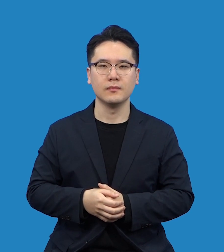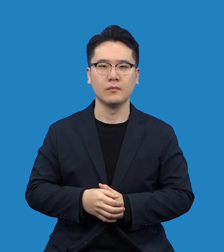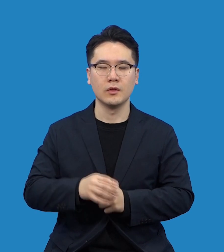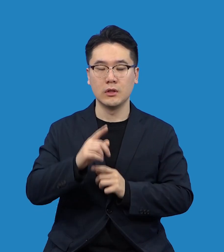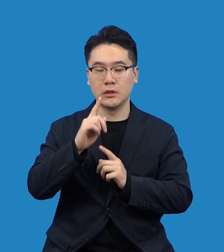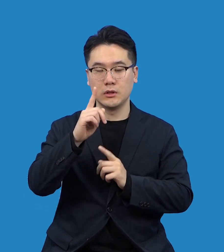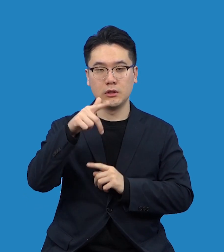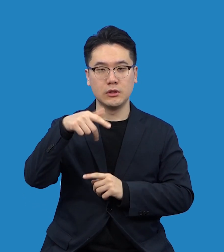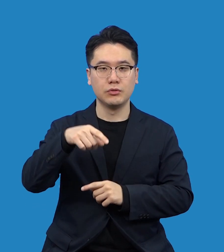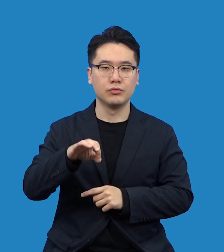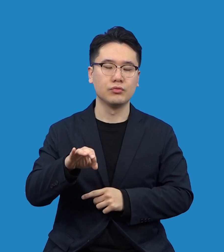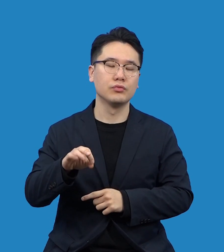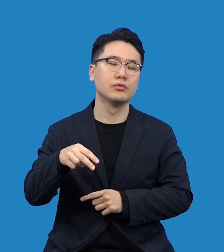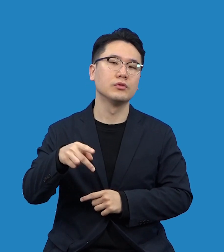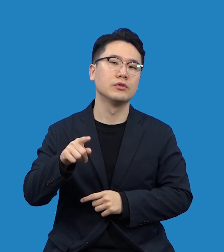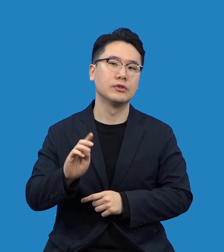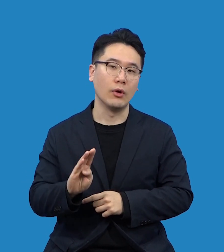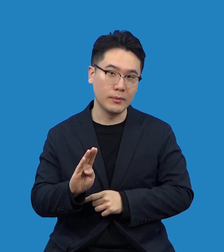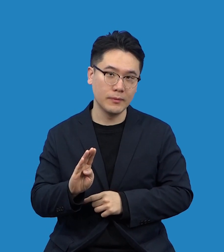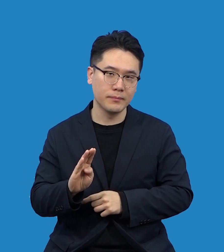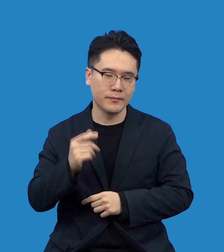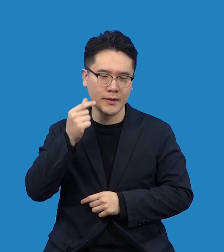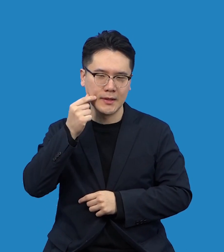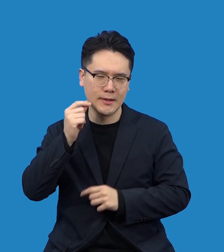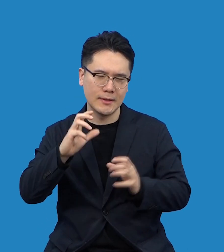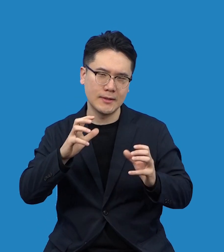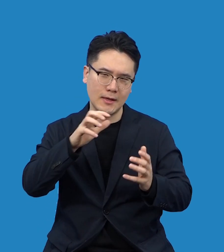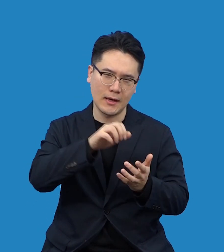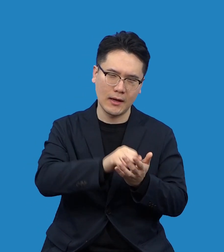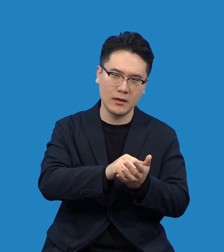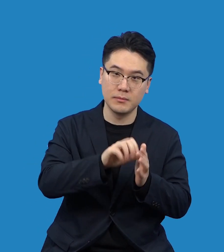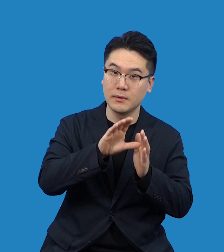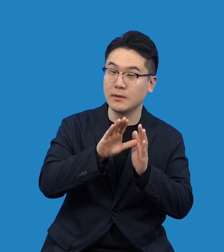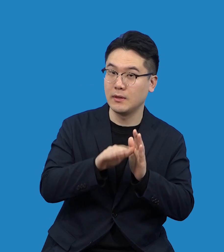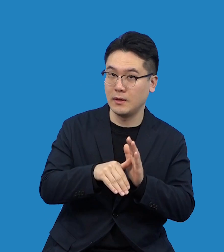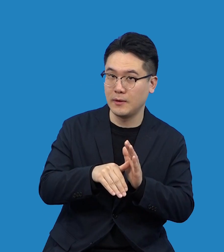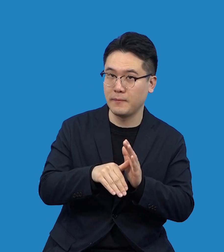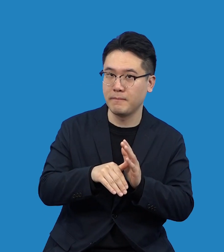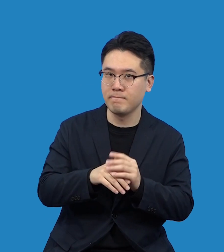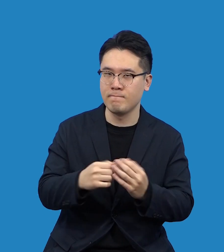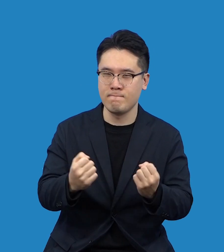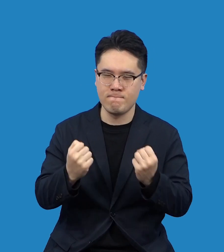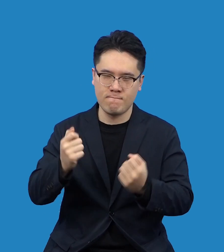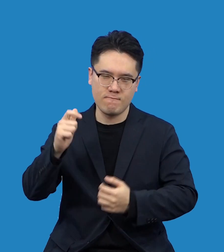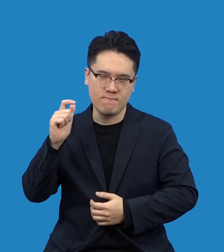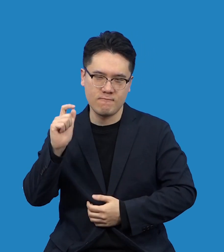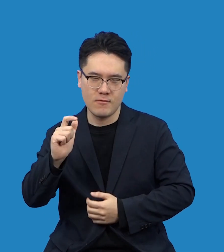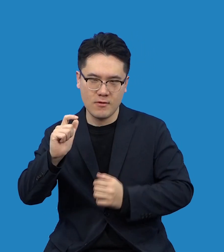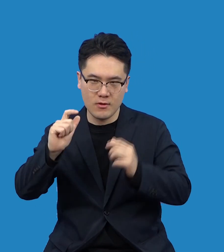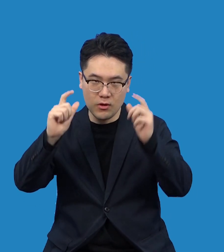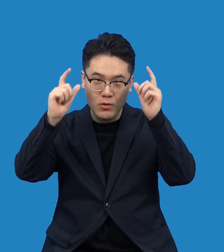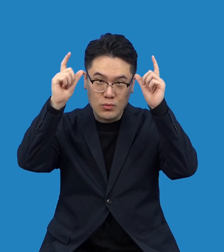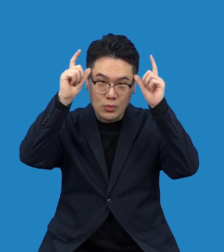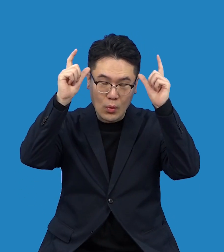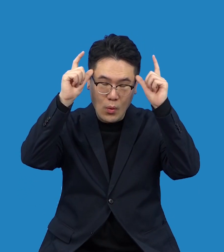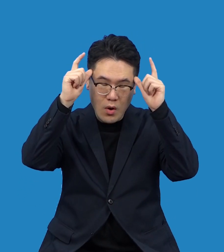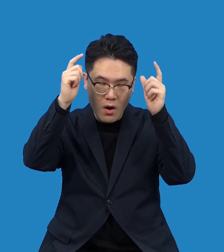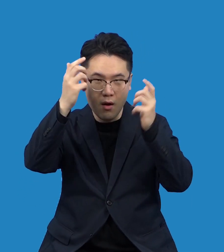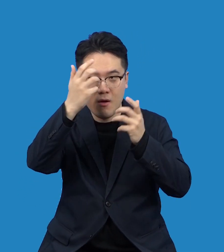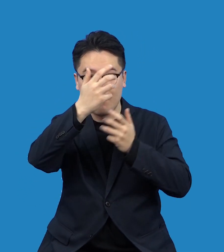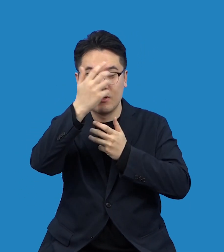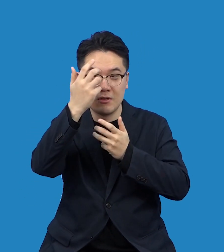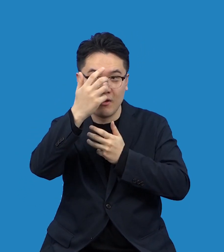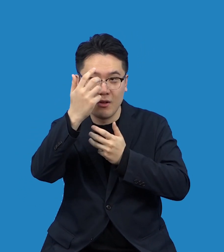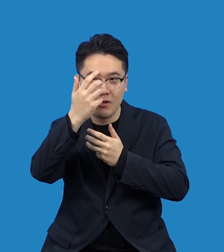이중섭이 일제강점기에 힘센 조선의 소에 미쳐서 소를